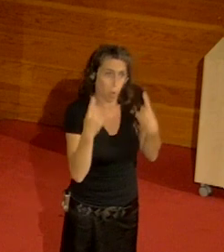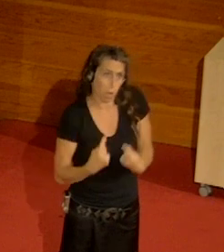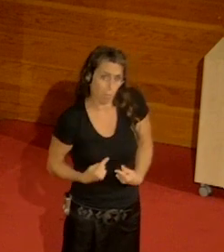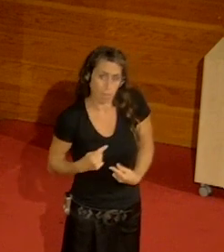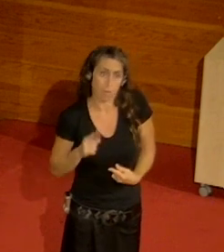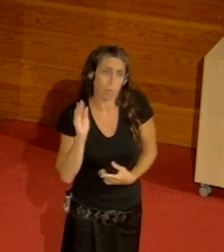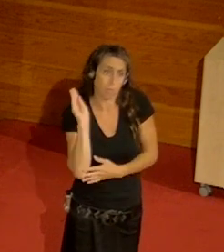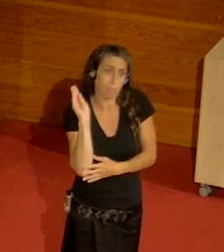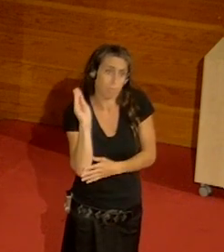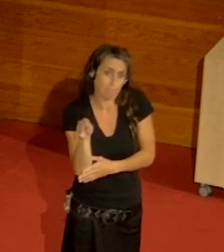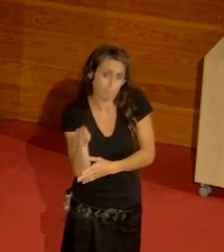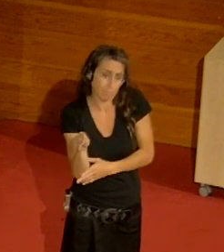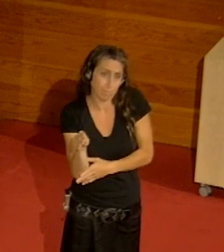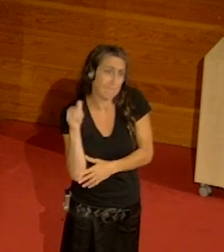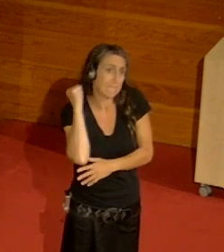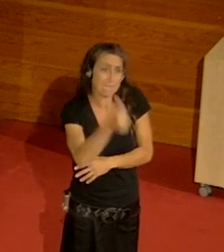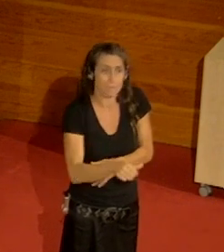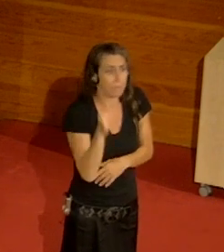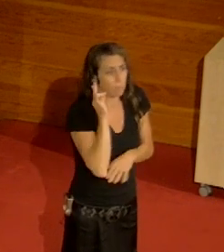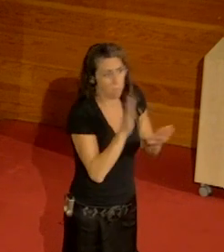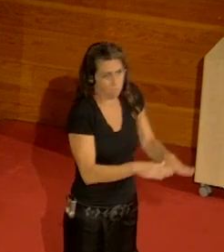no siempre decide a favor de la mujer